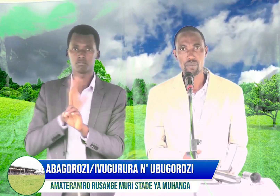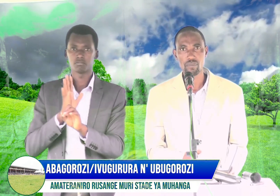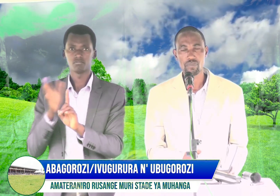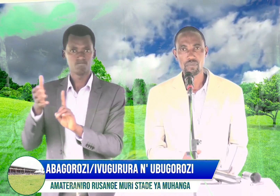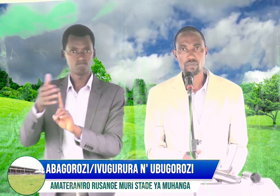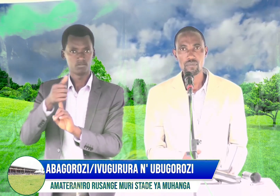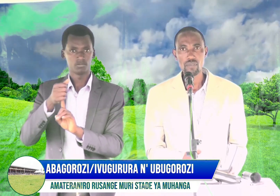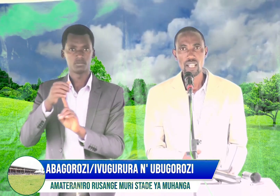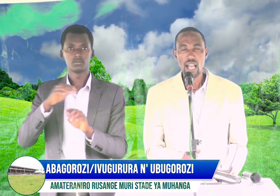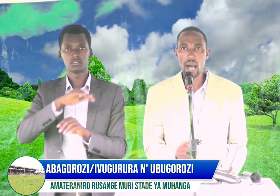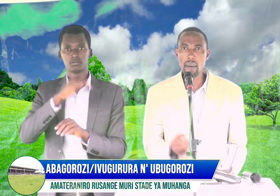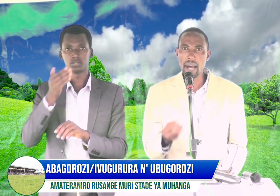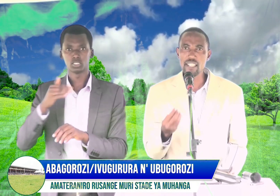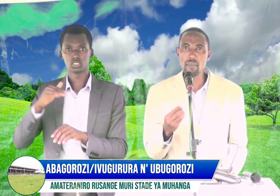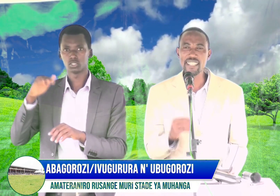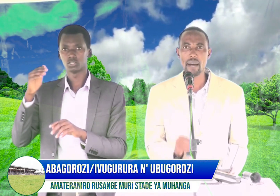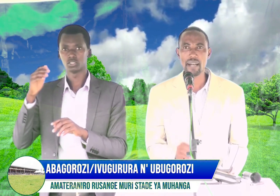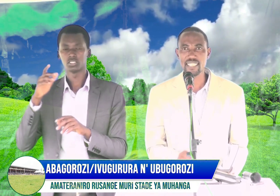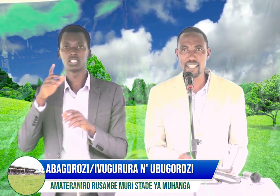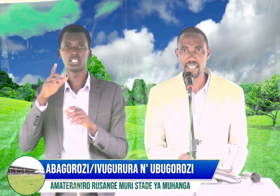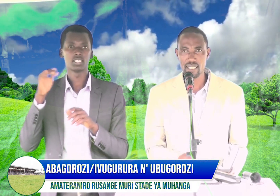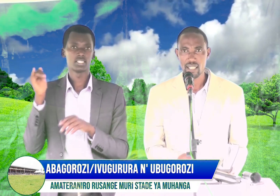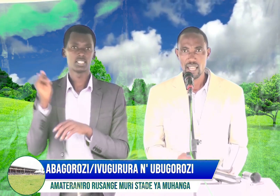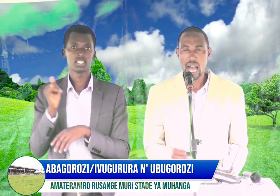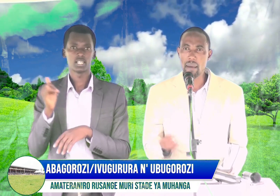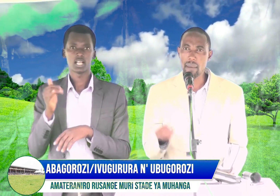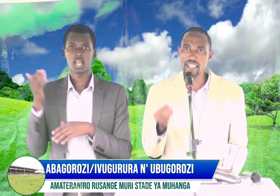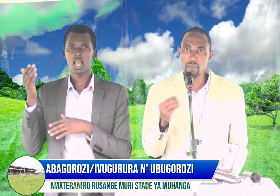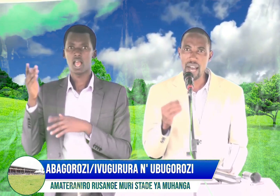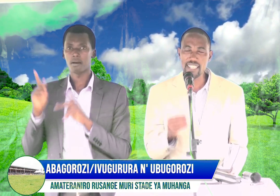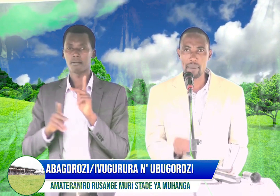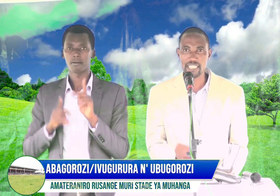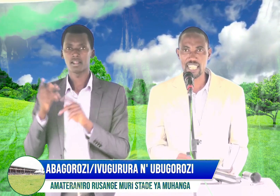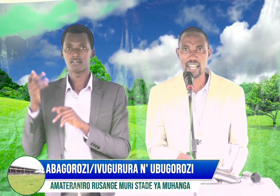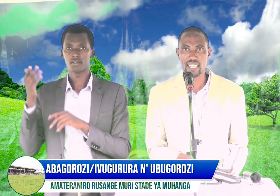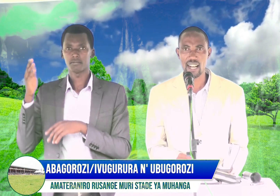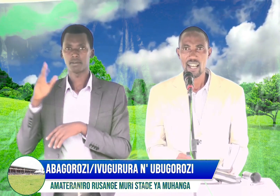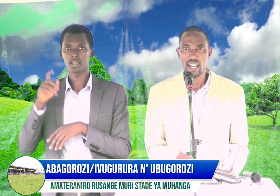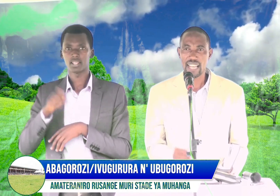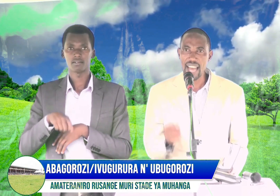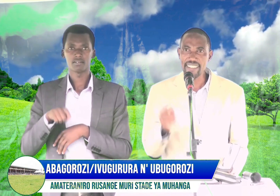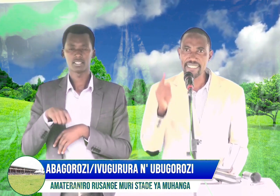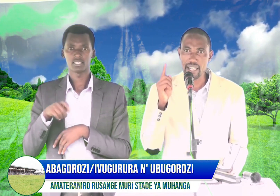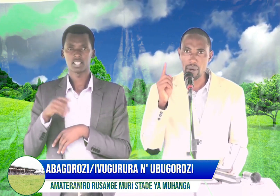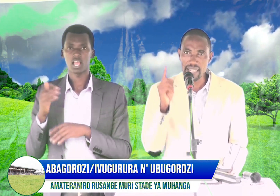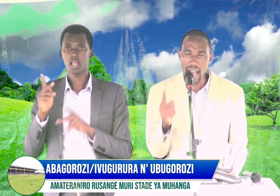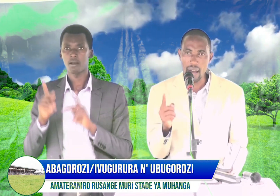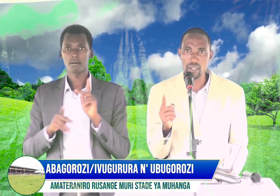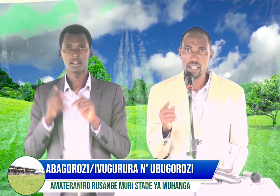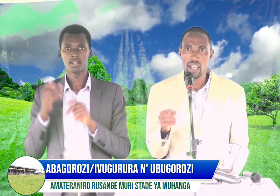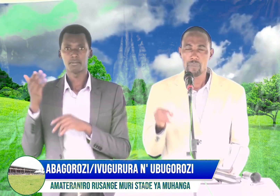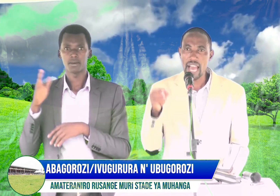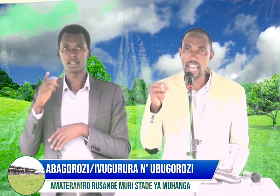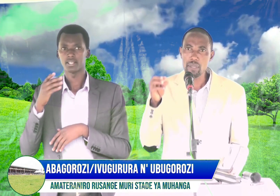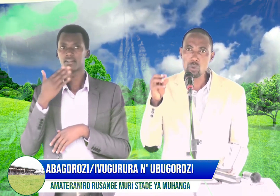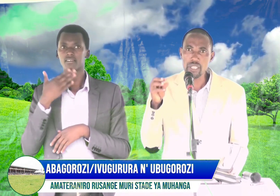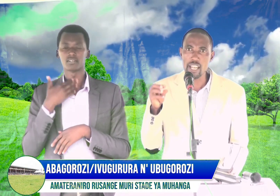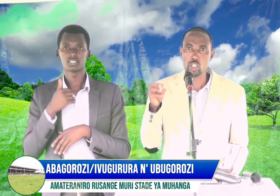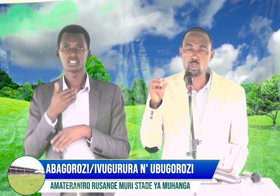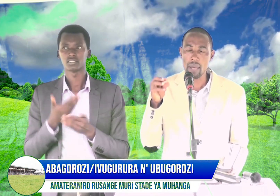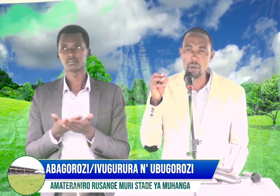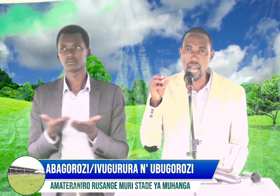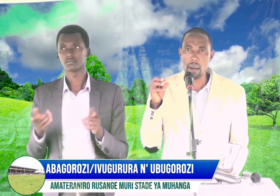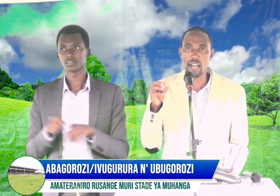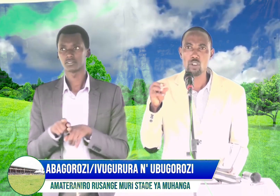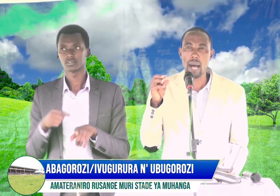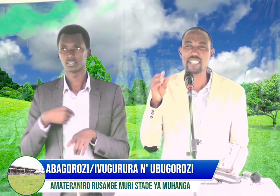yiteka aba bantu Imana irabakeneye aba bantu Imana irabashaka kandi njyewe nawe byari bikwiriye